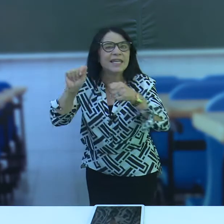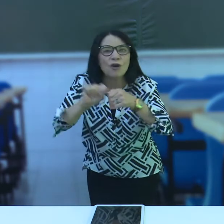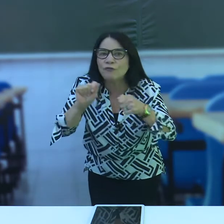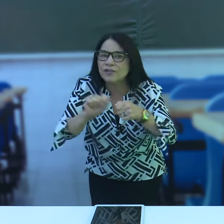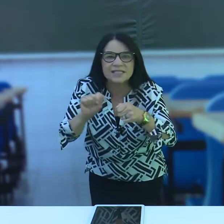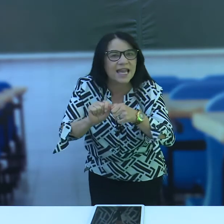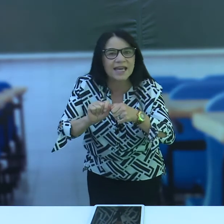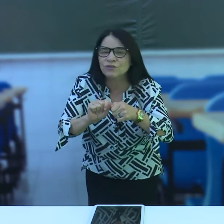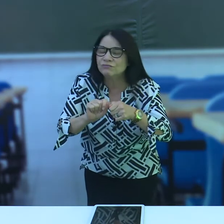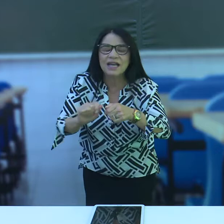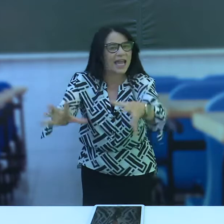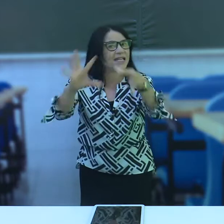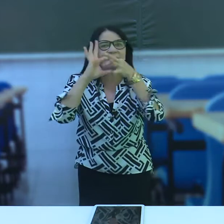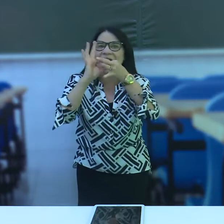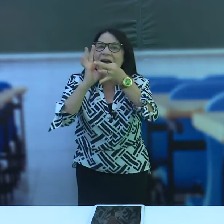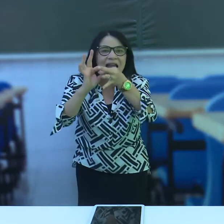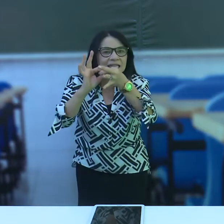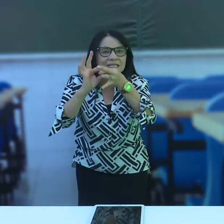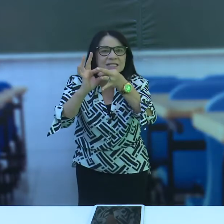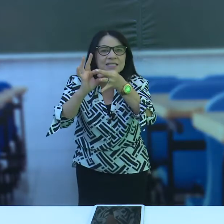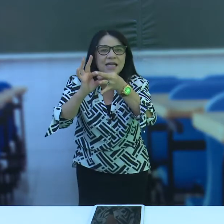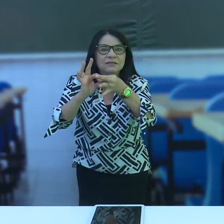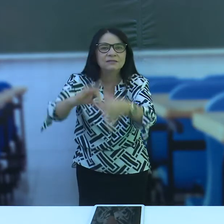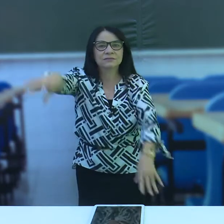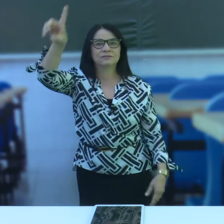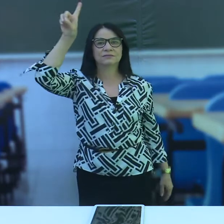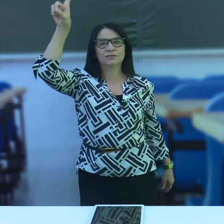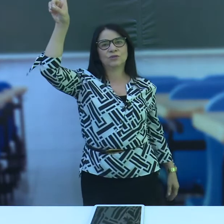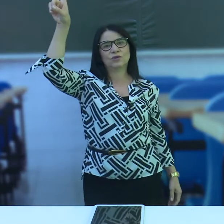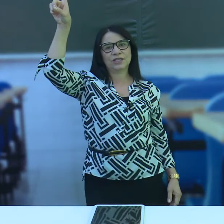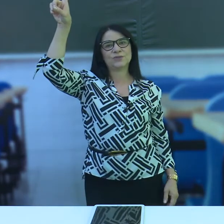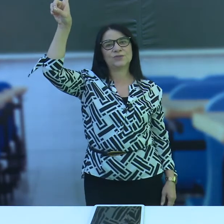não fizeram essa aliança com Deus.